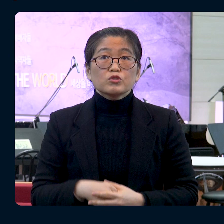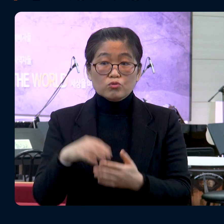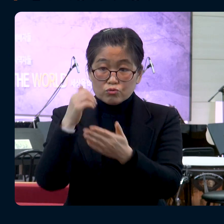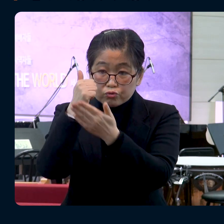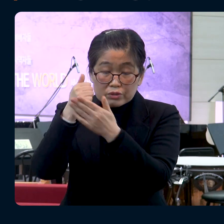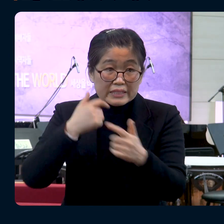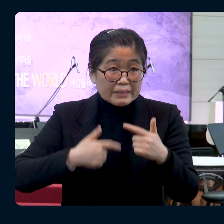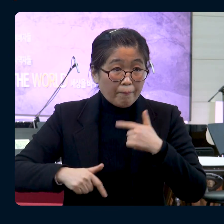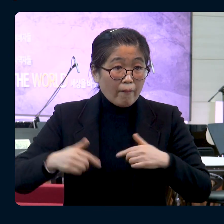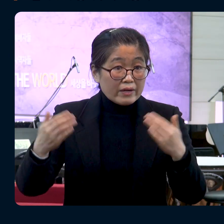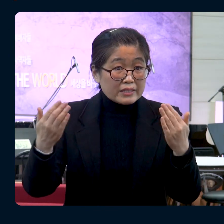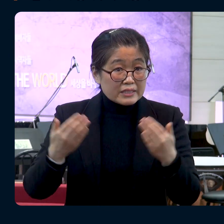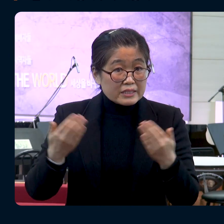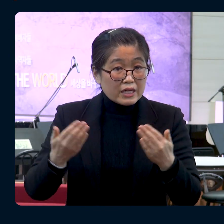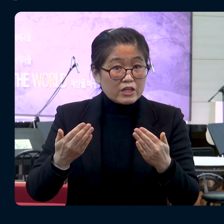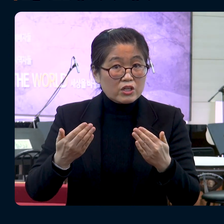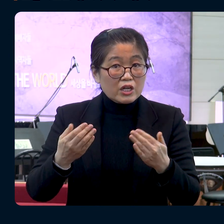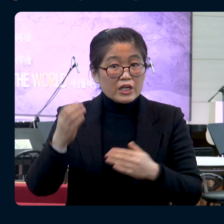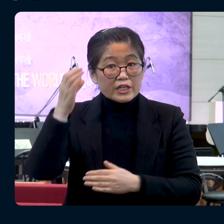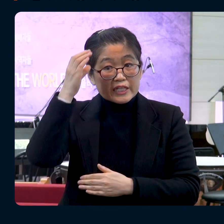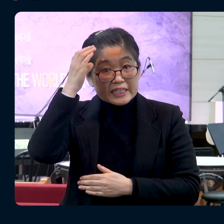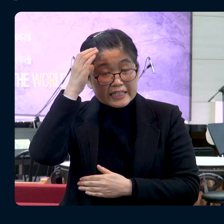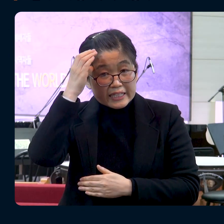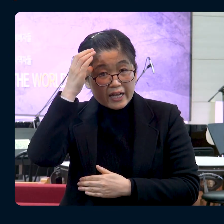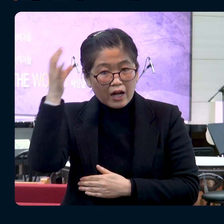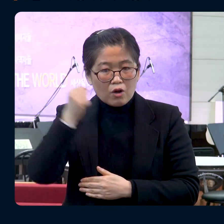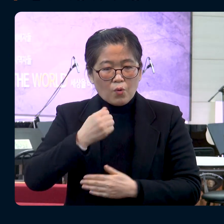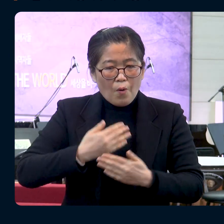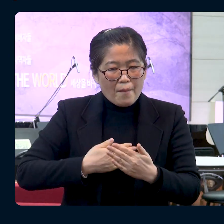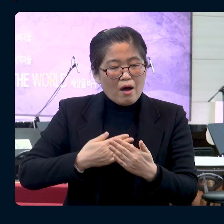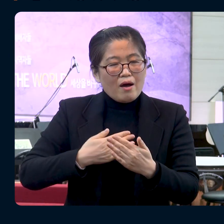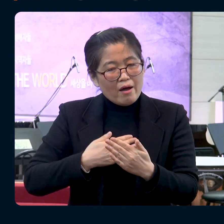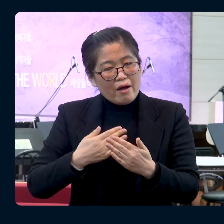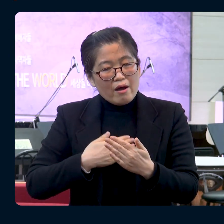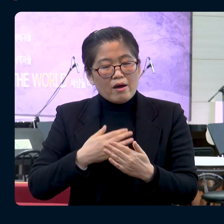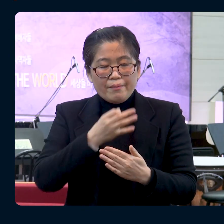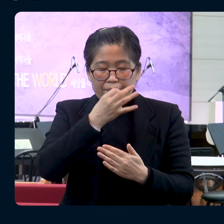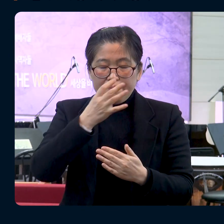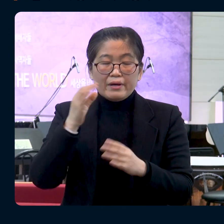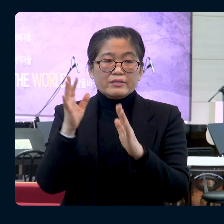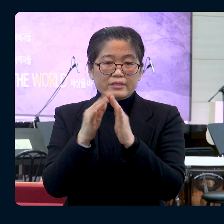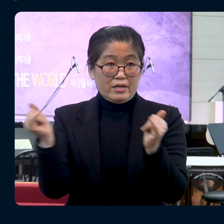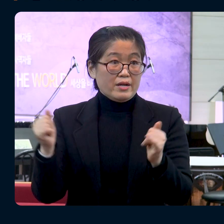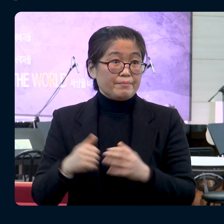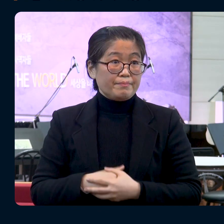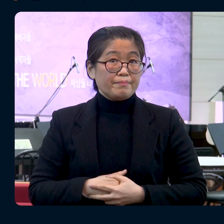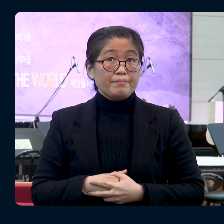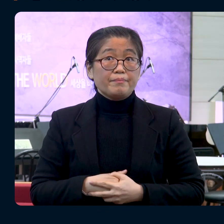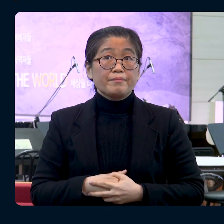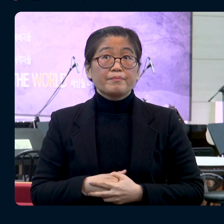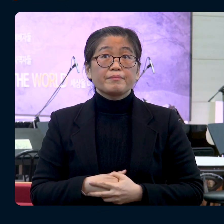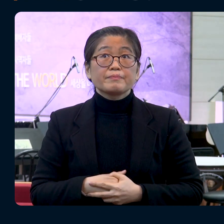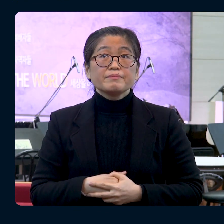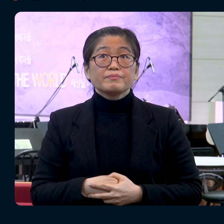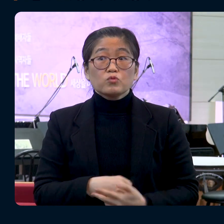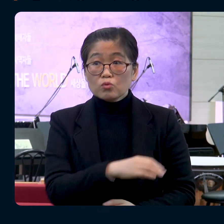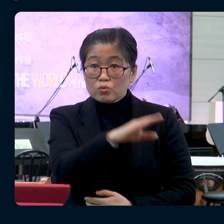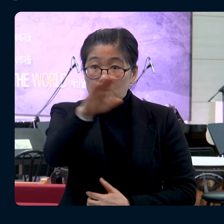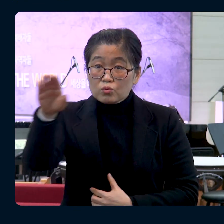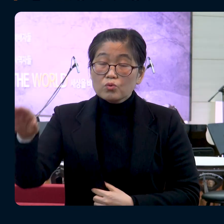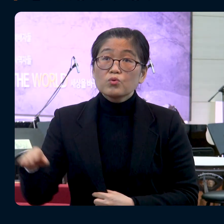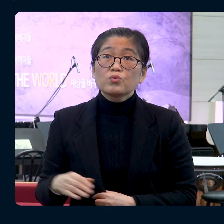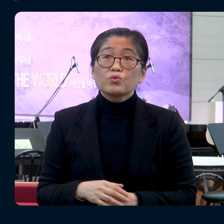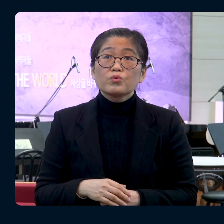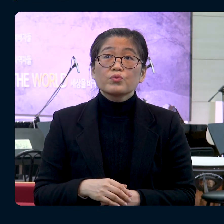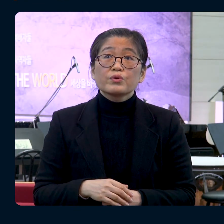그리고 정말 이것이 주님을 기쁘시게 할 거라고 하는 그 기대 때문에 가슴이 뛰는 사람이에요. 그리고 정말